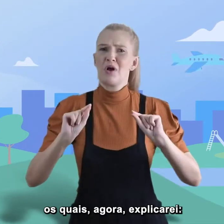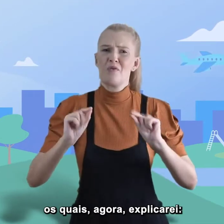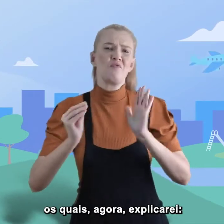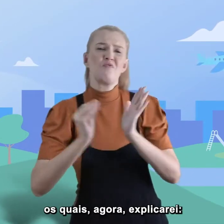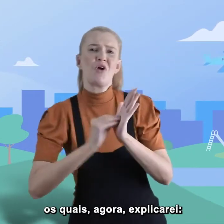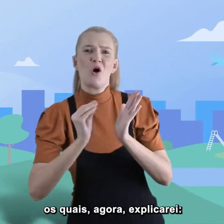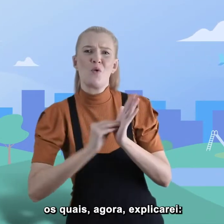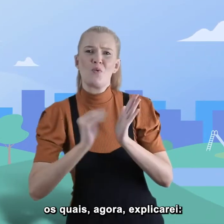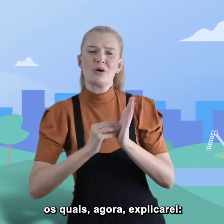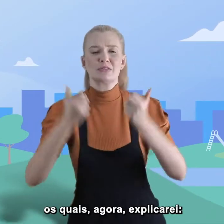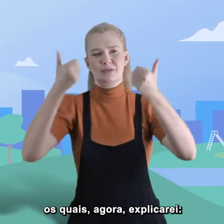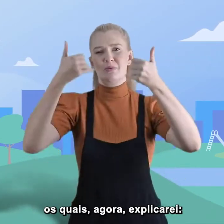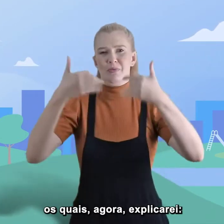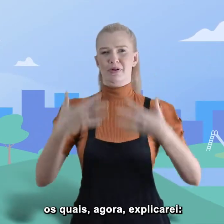agora explicarei.